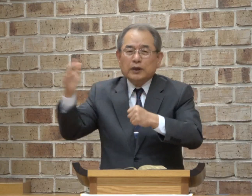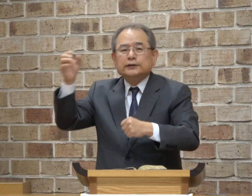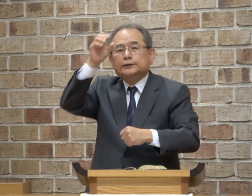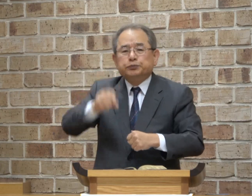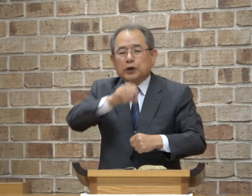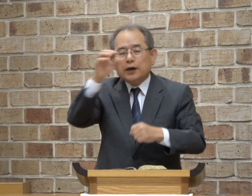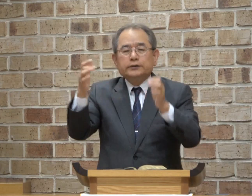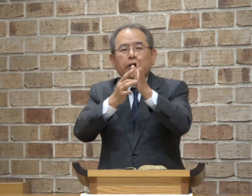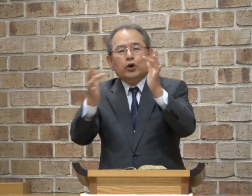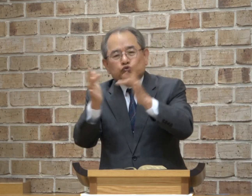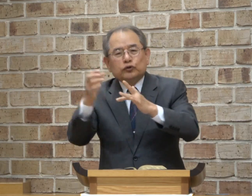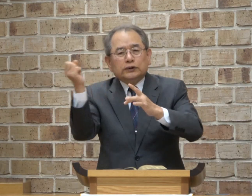멸망하는 인간을